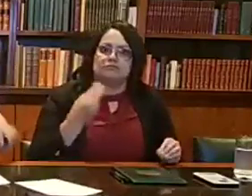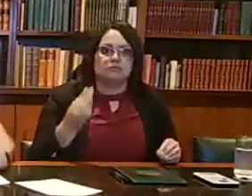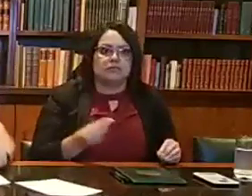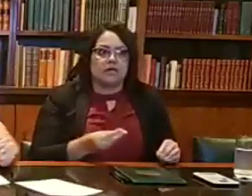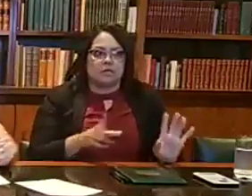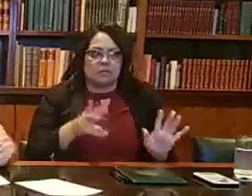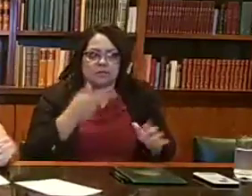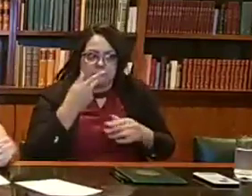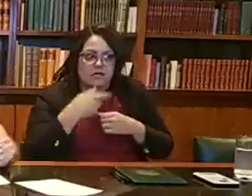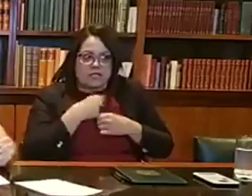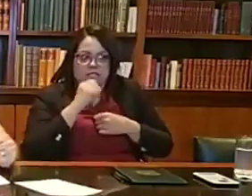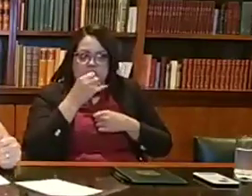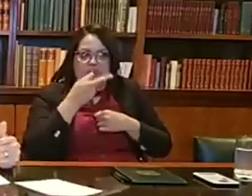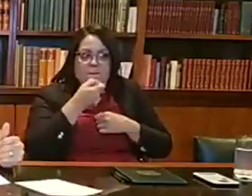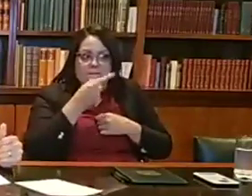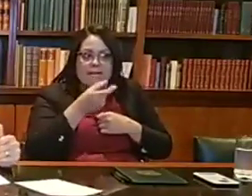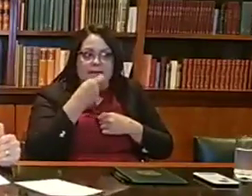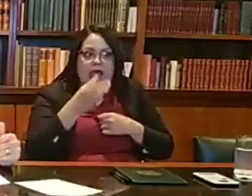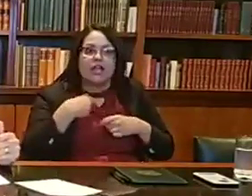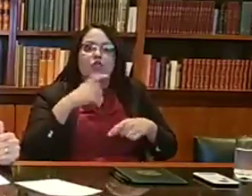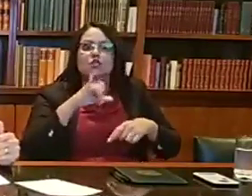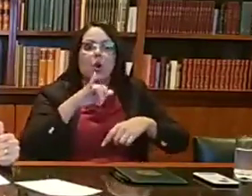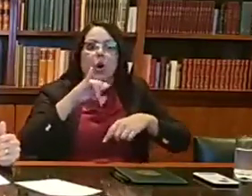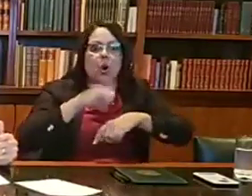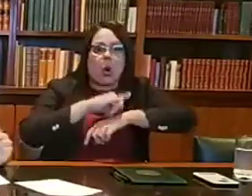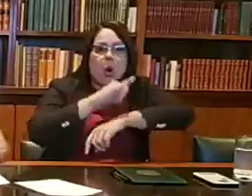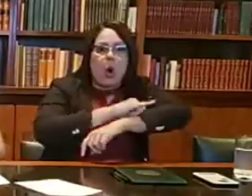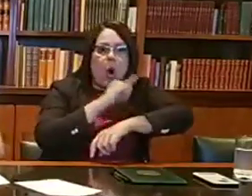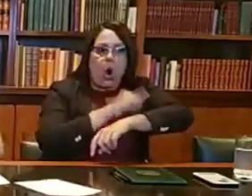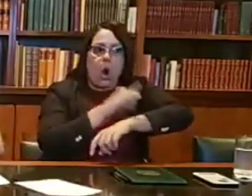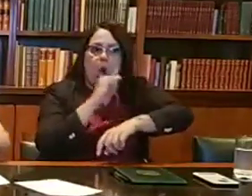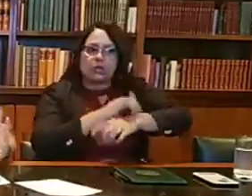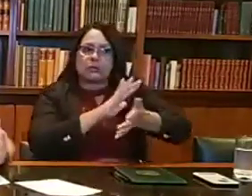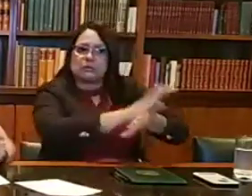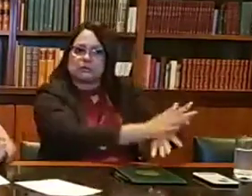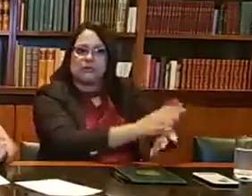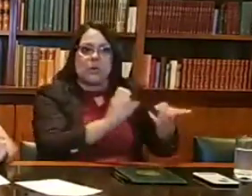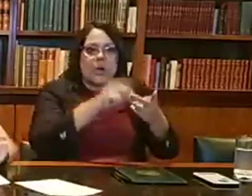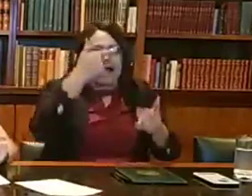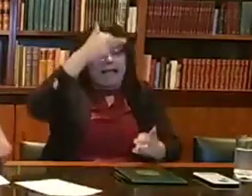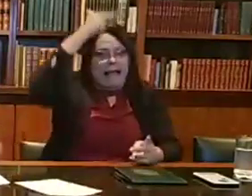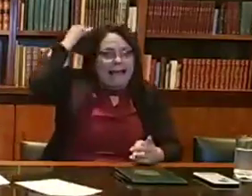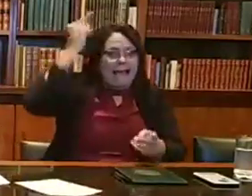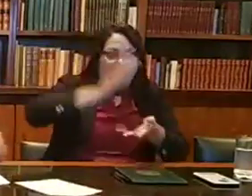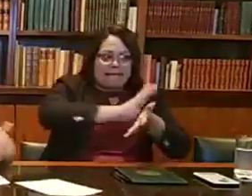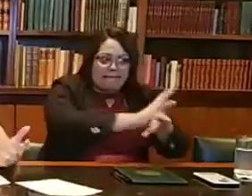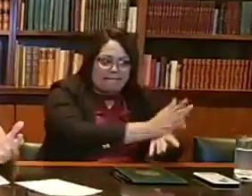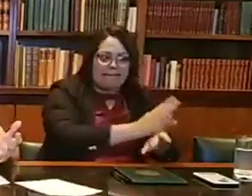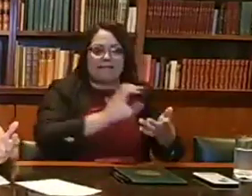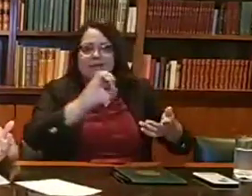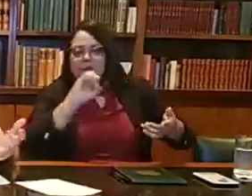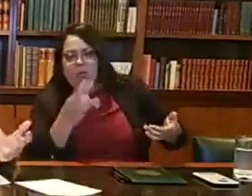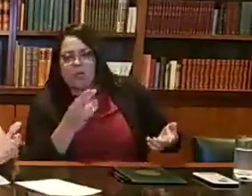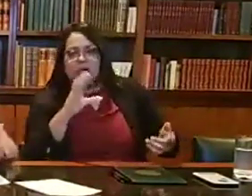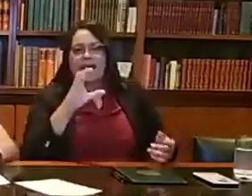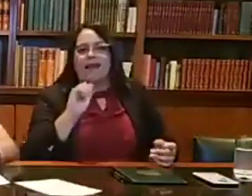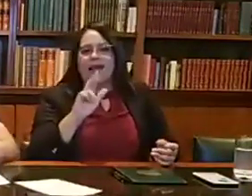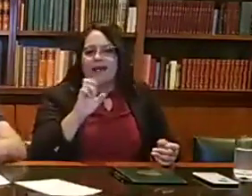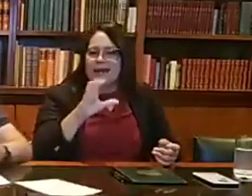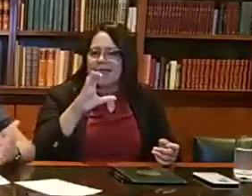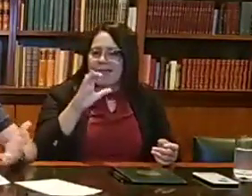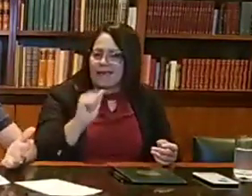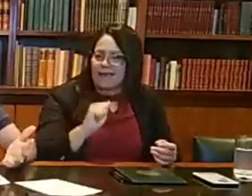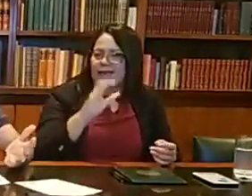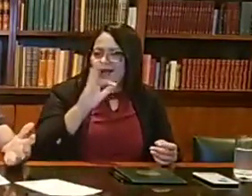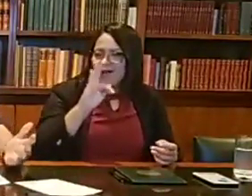que eu vou ofender os gordinhos, né? O gordofóbico, os carecas, né? Carecofóbico, vou ofender não sei quem. Carecofóbico.